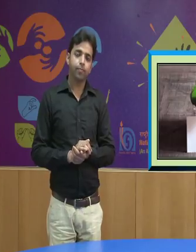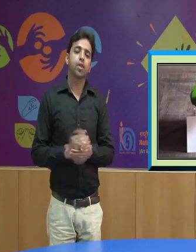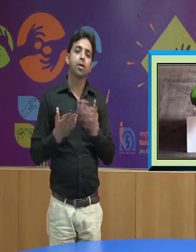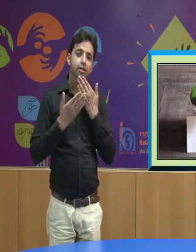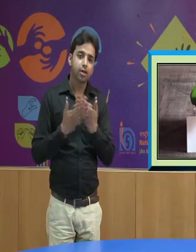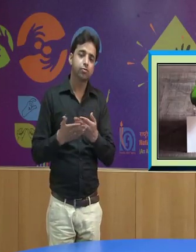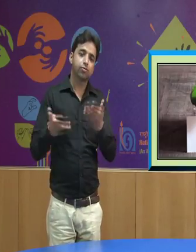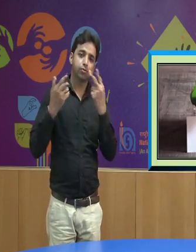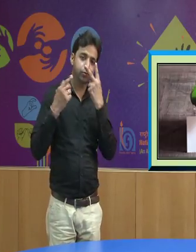watching.